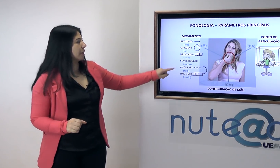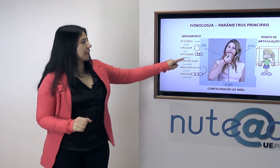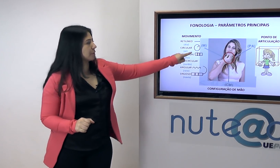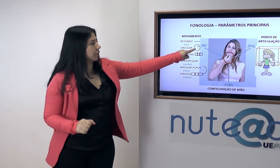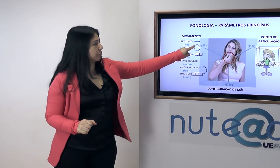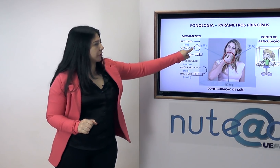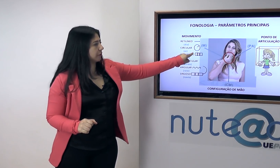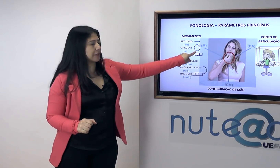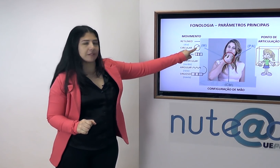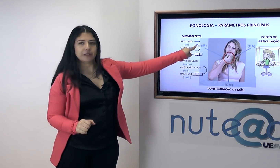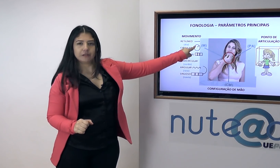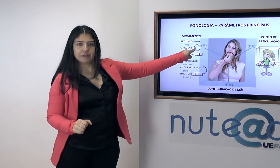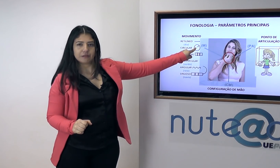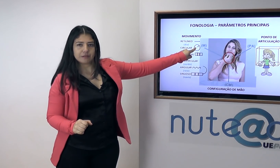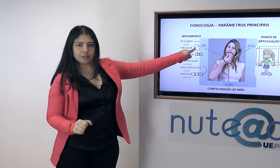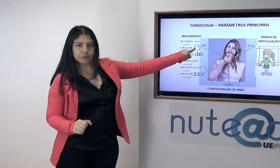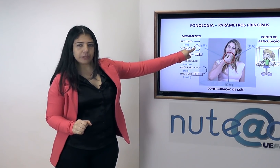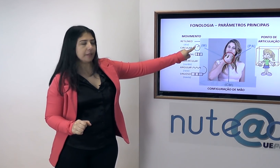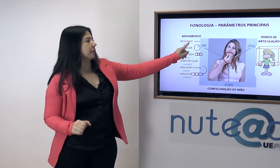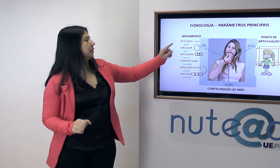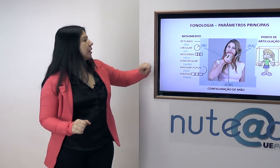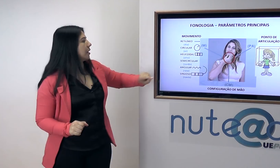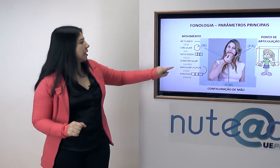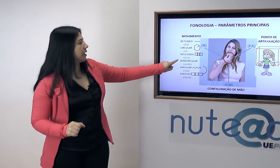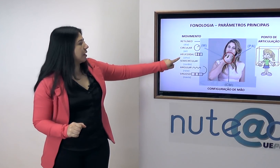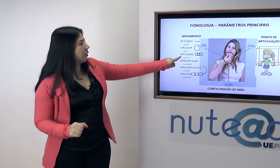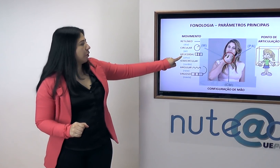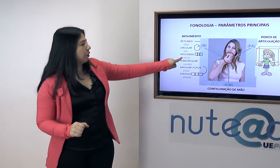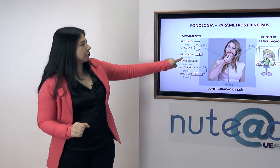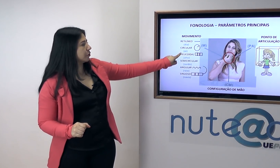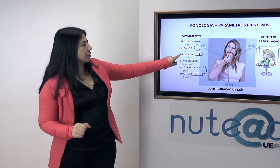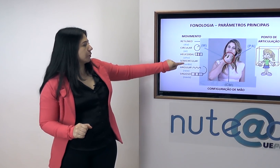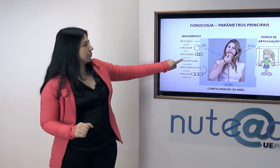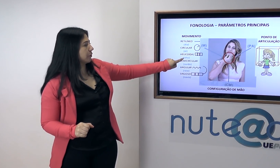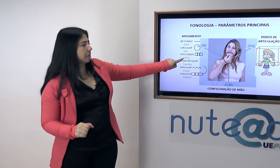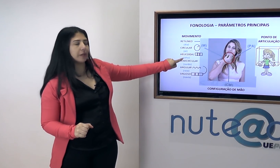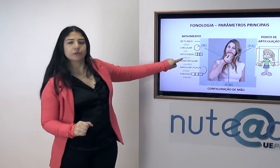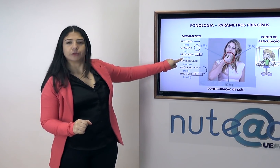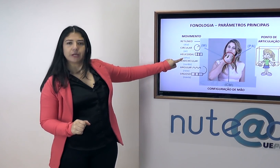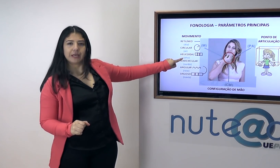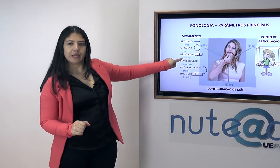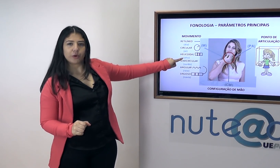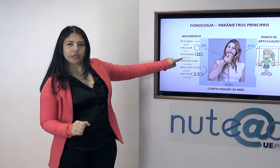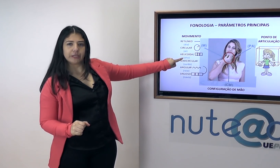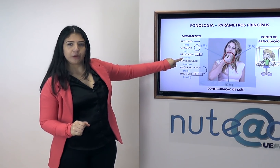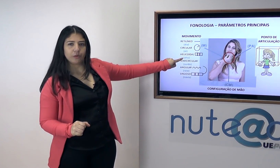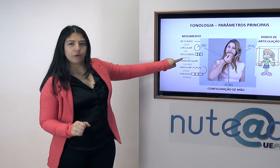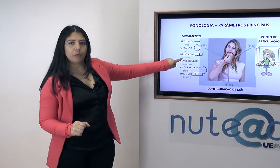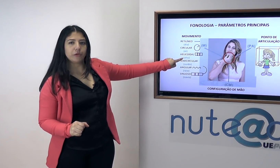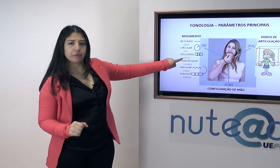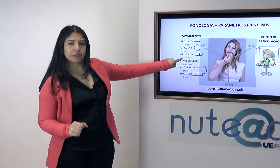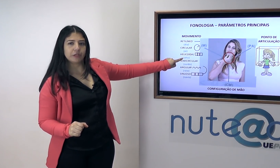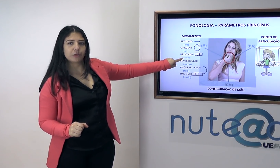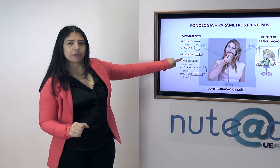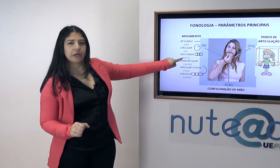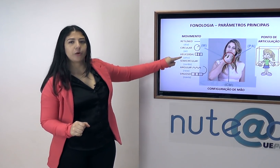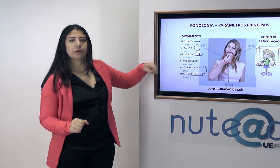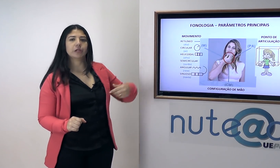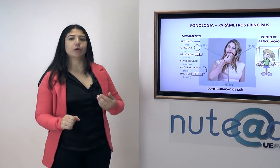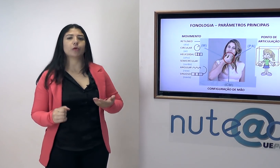Esse movimento vai ser circular. Outro tipo de movimento, helicoidal. O movimento helicoidal, eu tenho